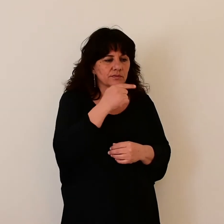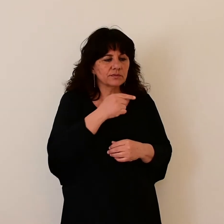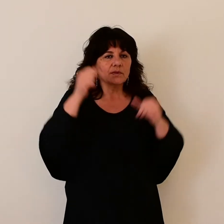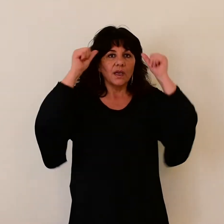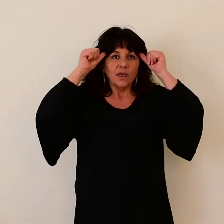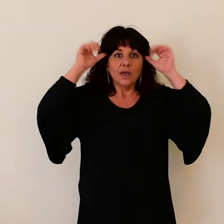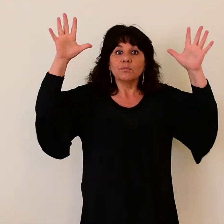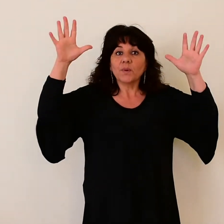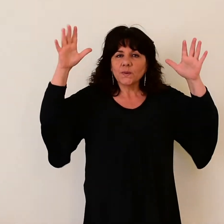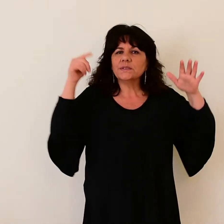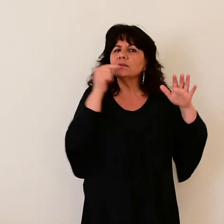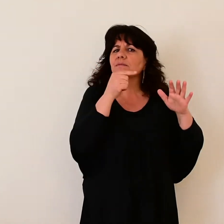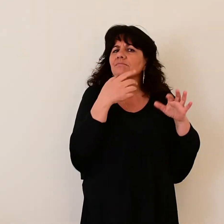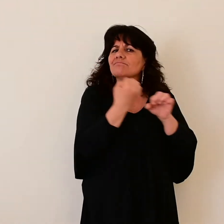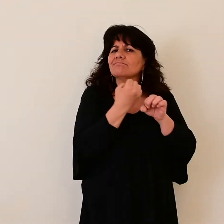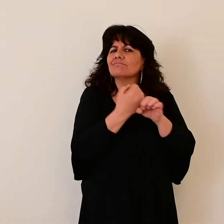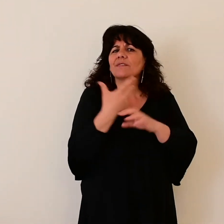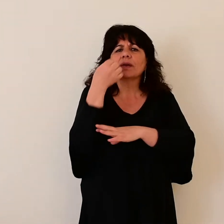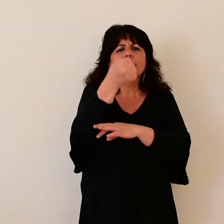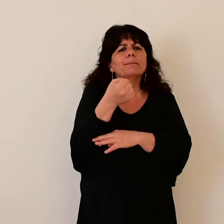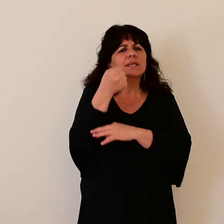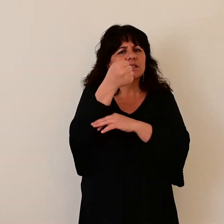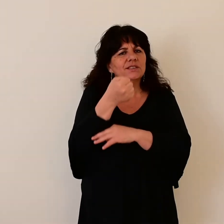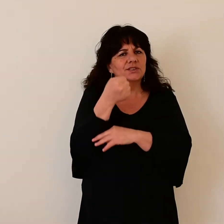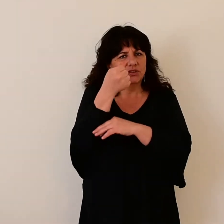beau-père, Jéthro, prêtre de Madian.